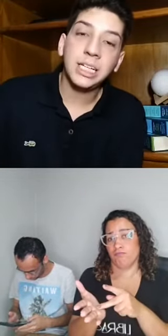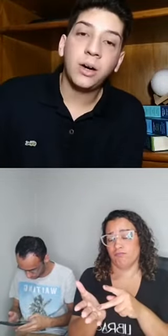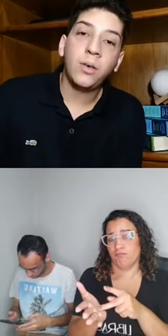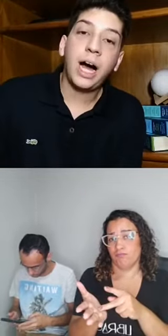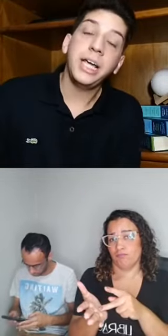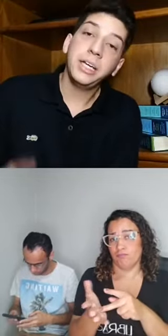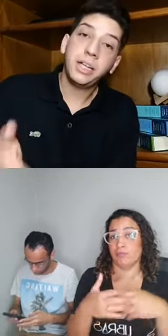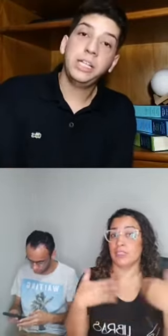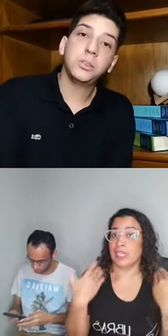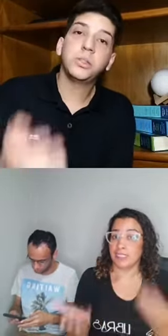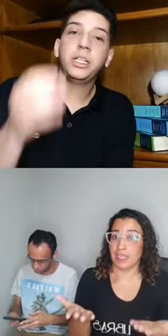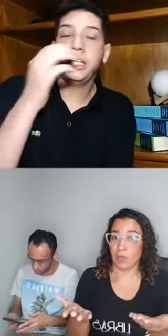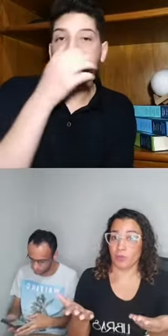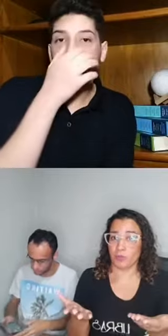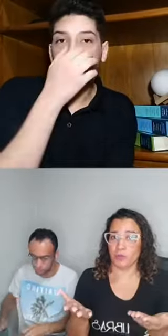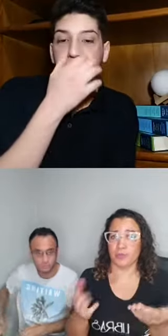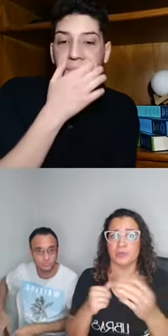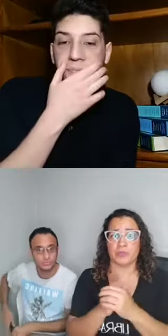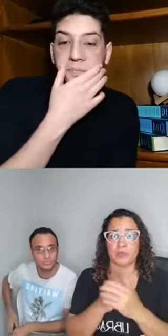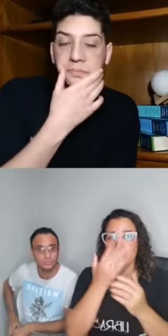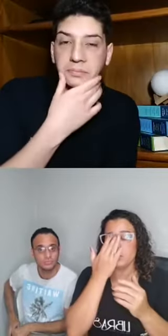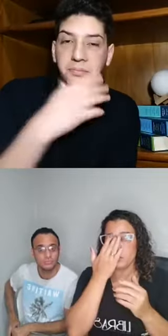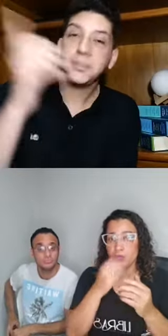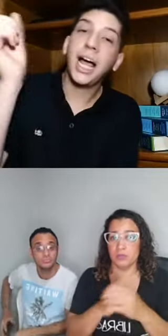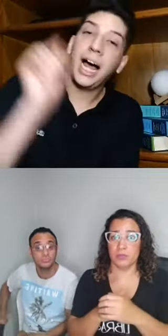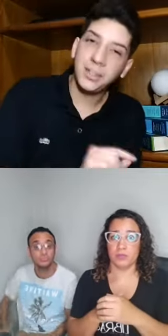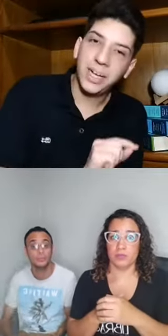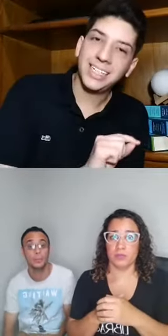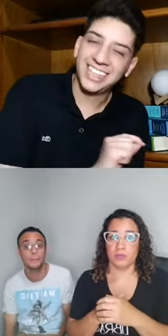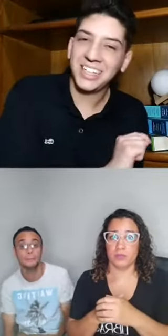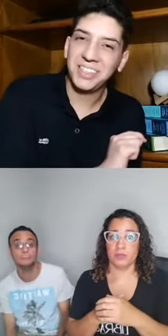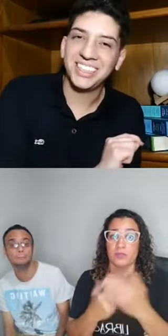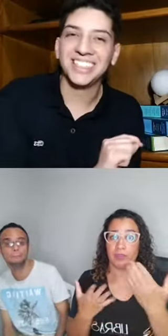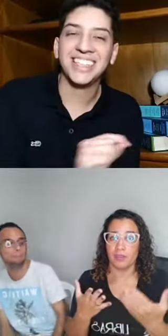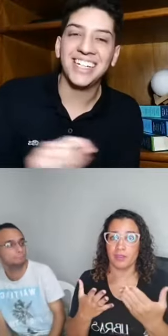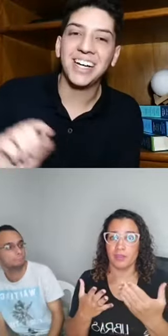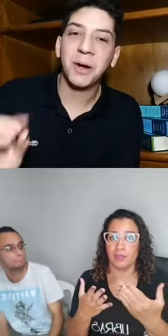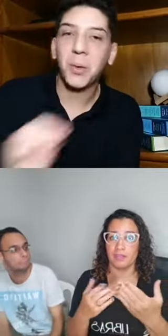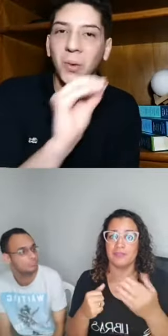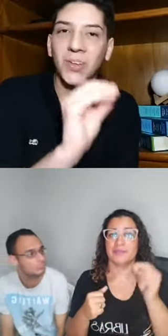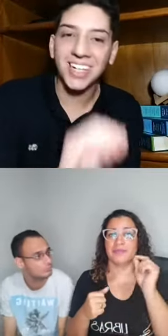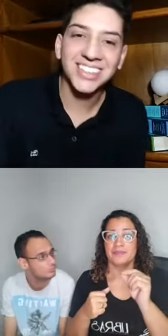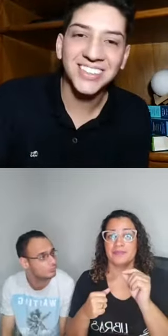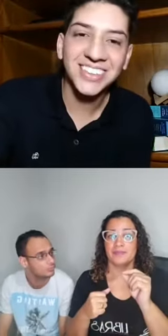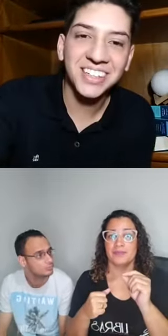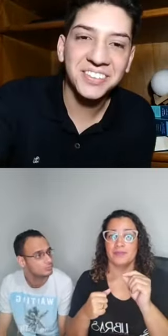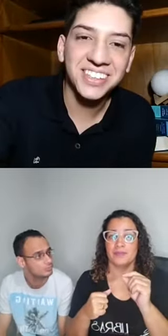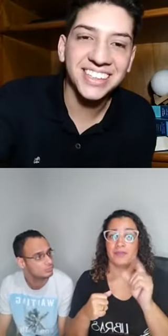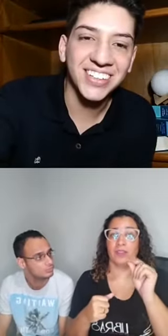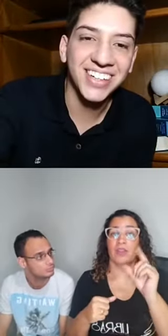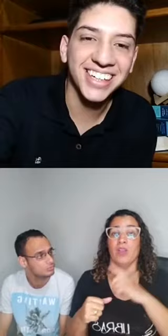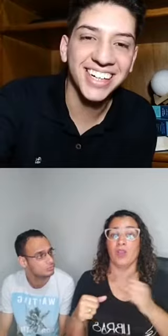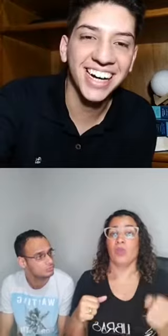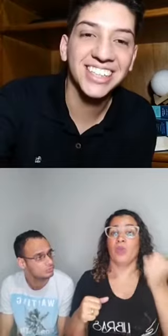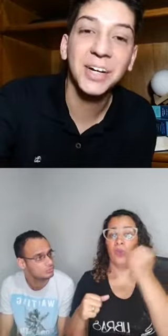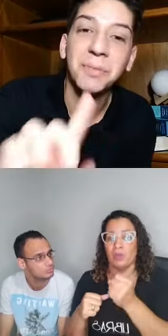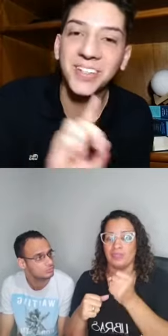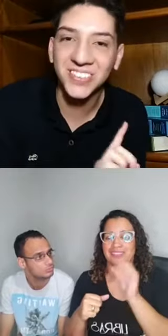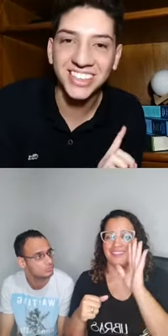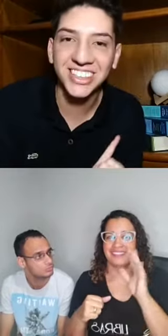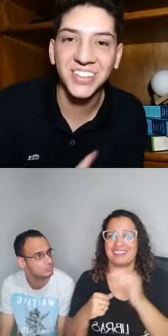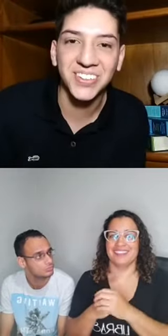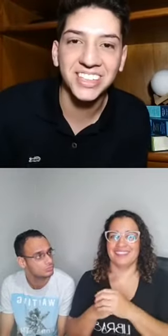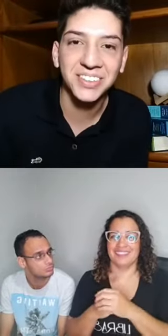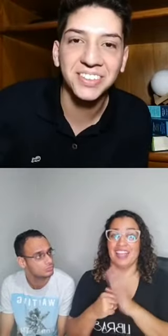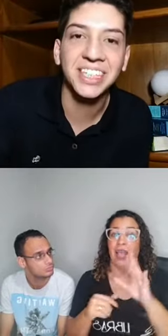Mas então, aí isso que. Ah, não, é exatamente isso. Daí era uma colocação que eu estava fazendo. Acho que a